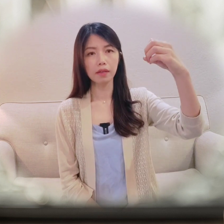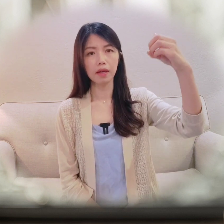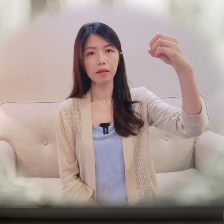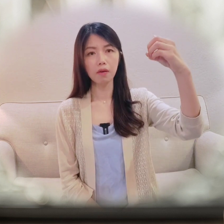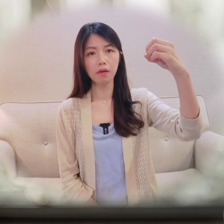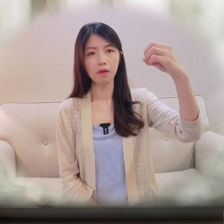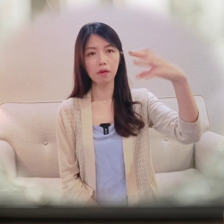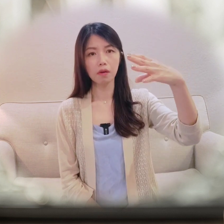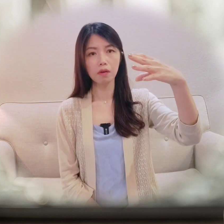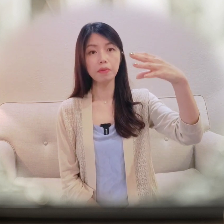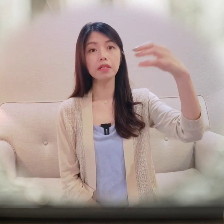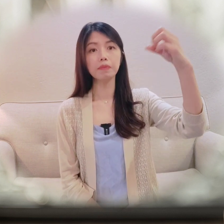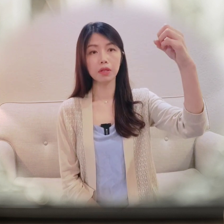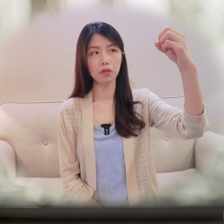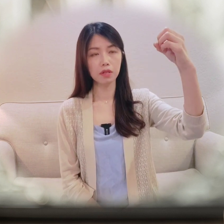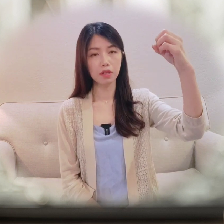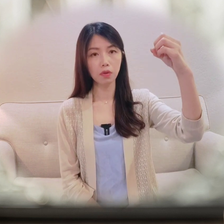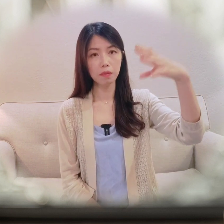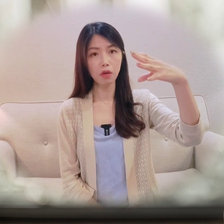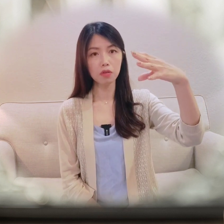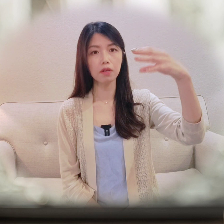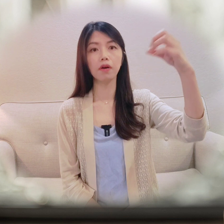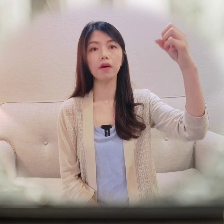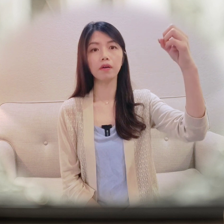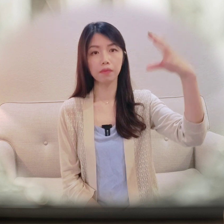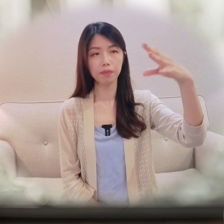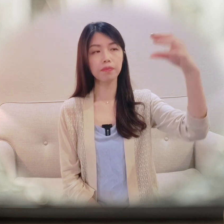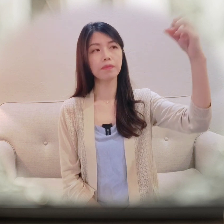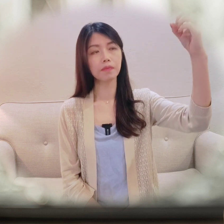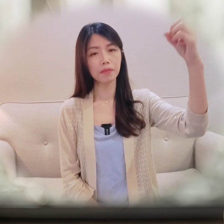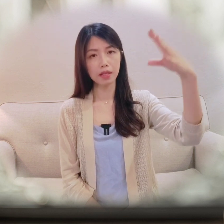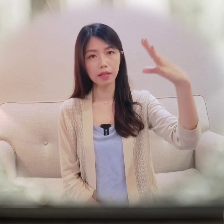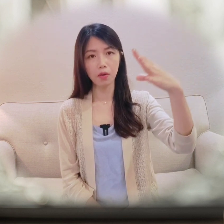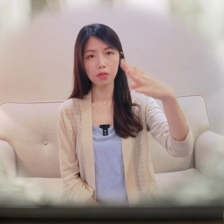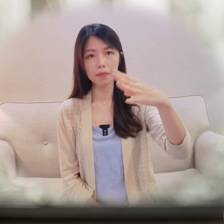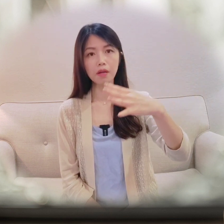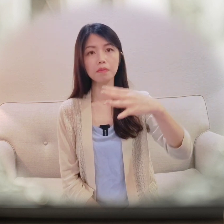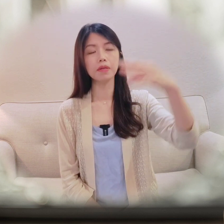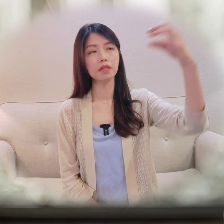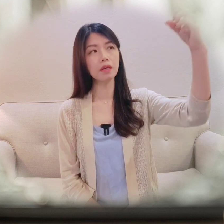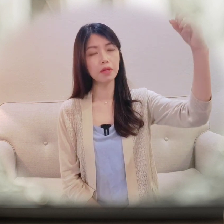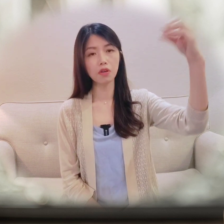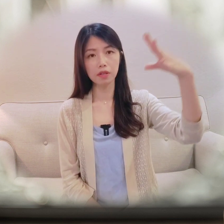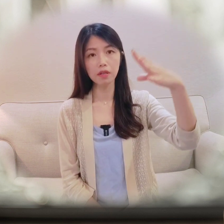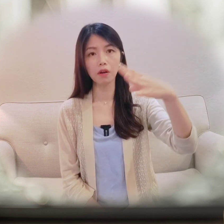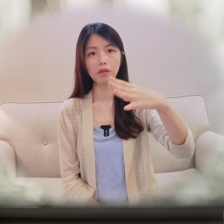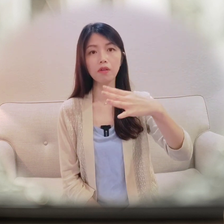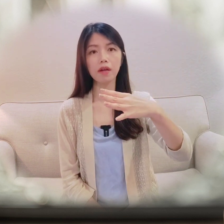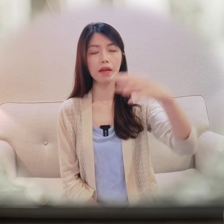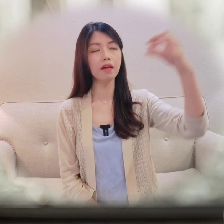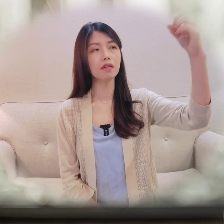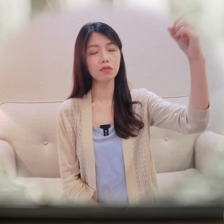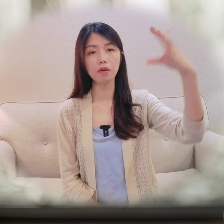이 상태에서 빛이 비추듯이 손을 펴주시는 거예요. 같이 내려오시면 빛이 비춰지는